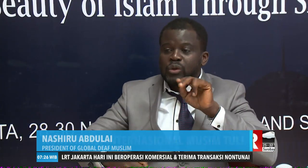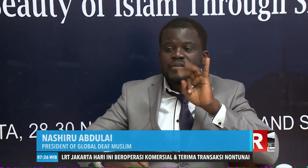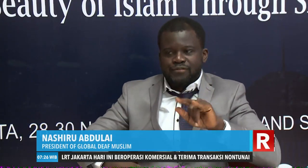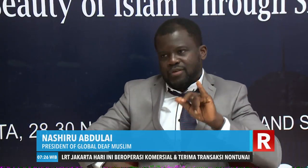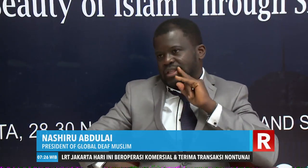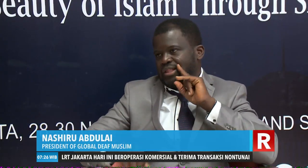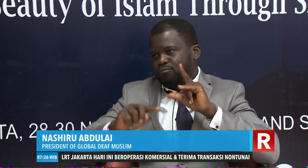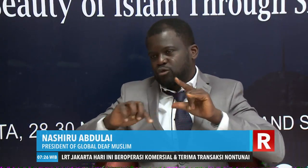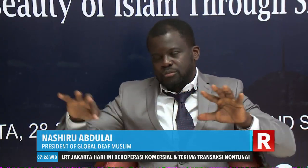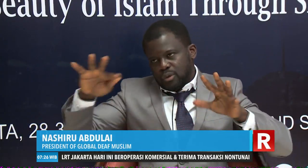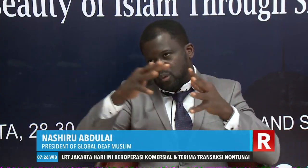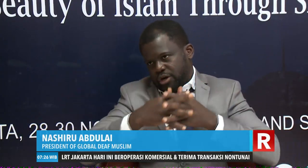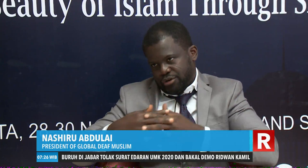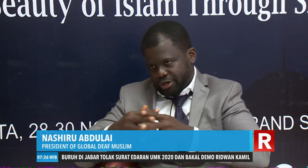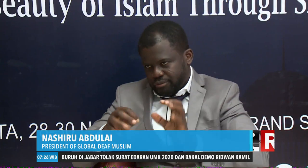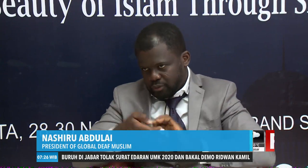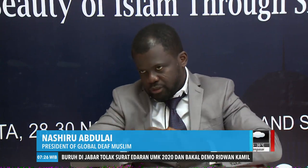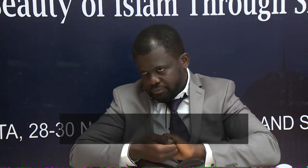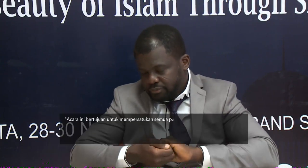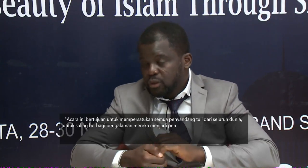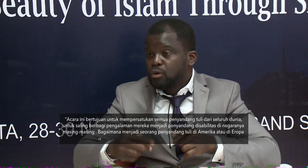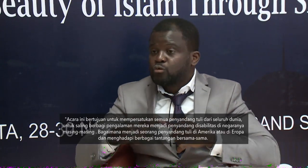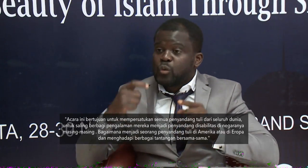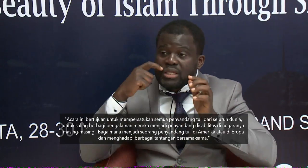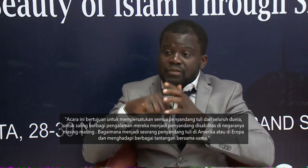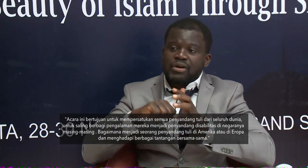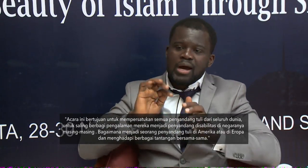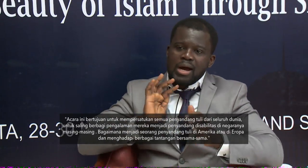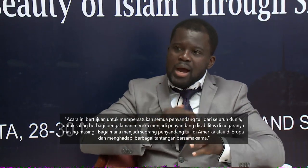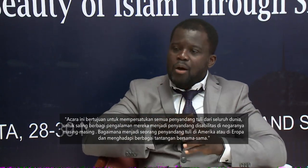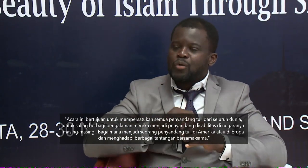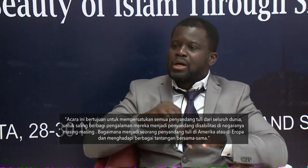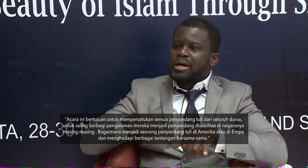To unify the deaf people all over the world, including those in Indonesia,